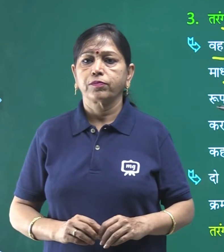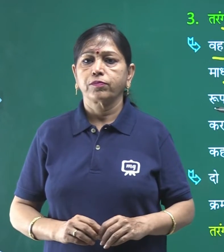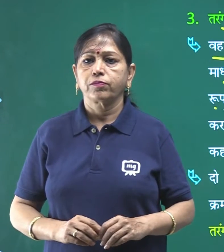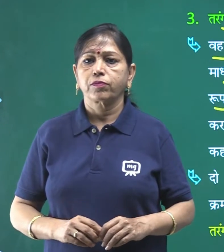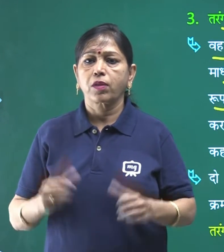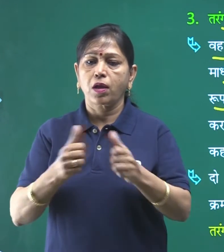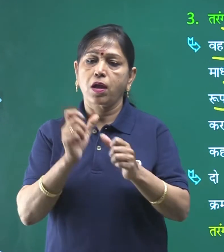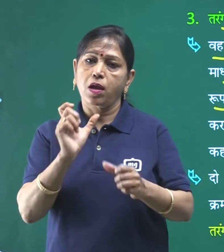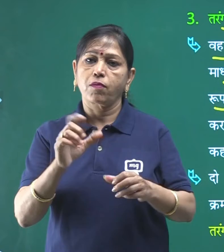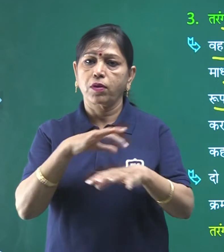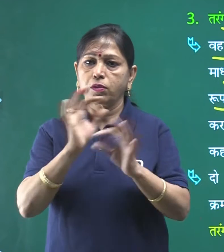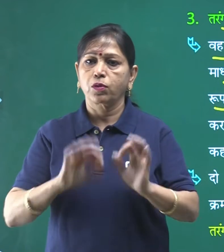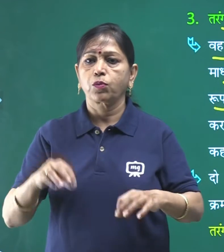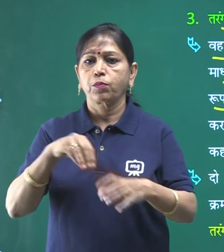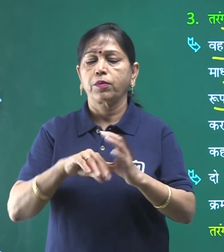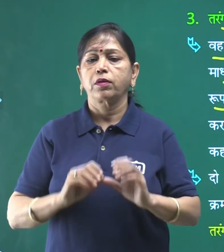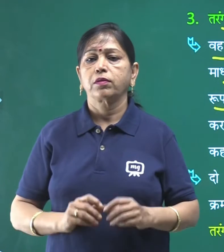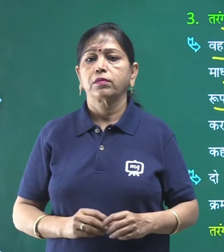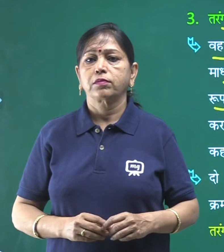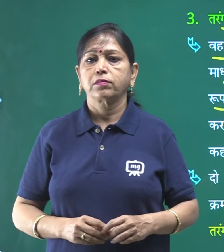आवर्ती रूप में